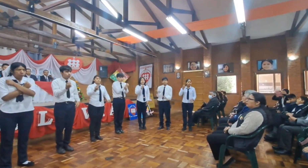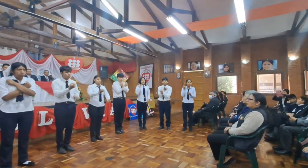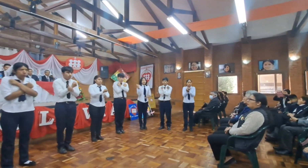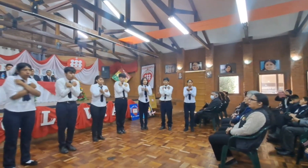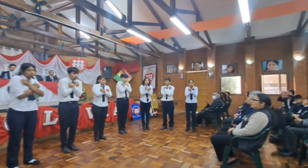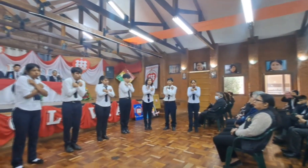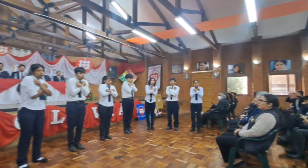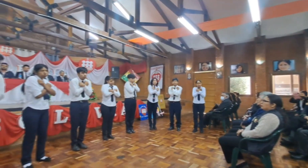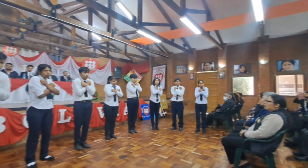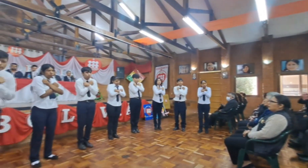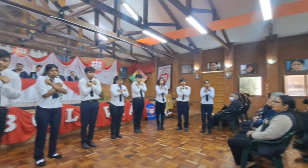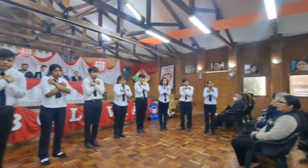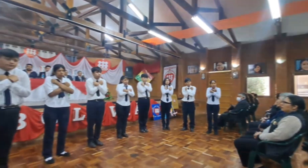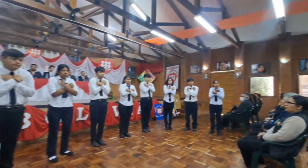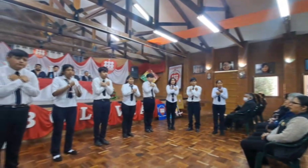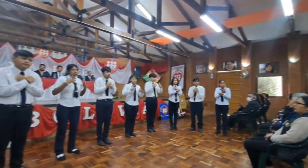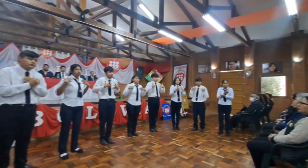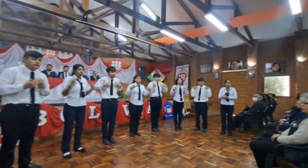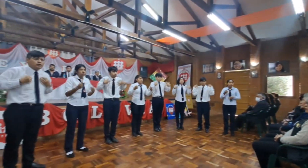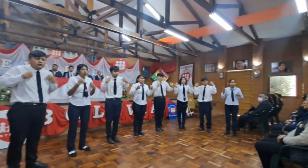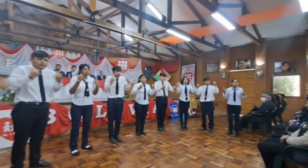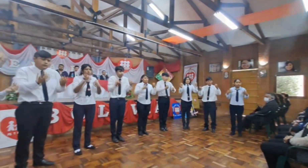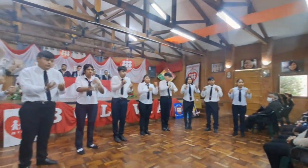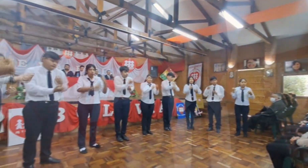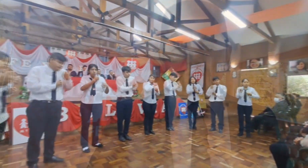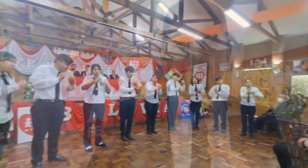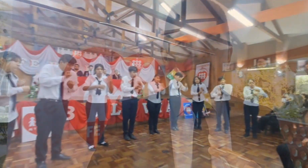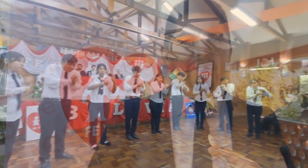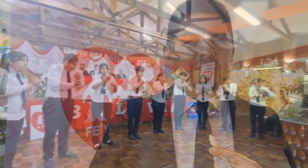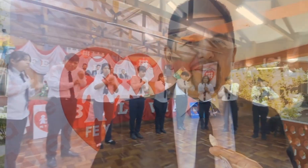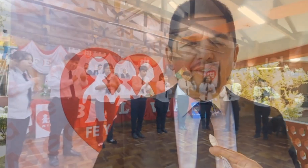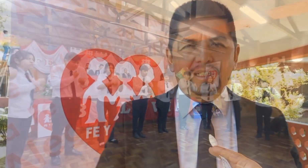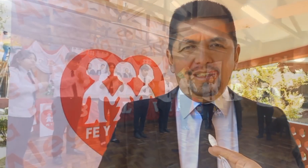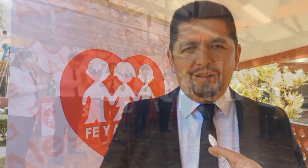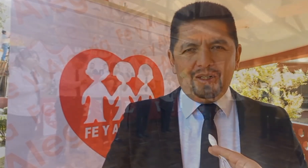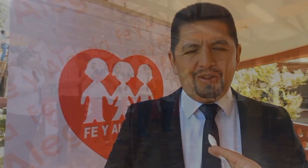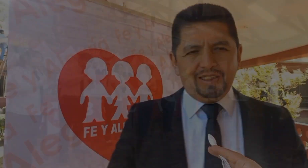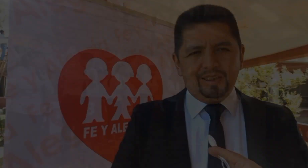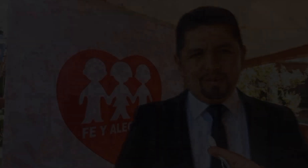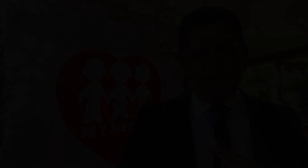son motivo para alegrarnos y son testimonio también de todo el trabajo que hacemos.